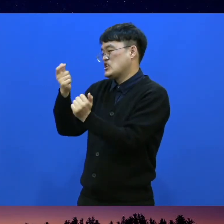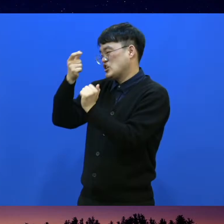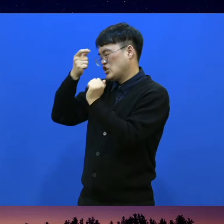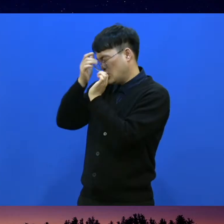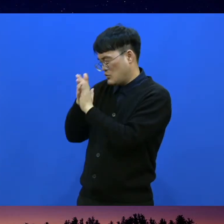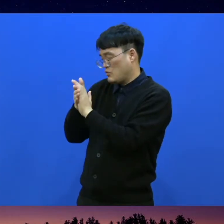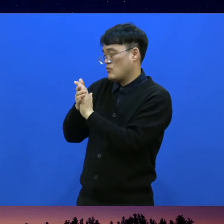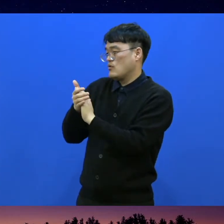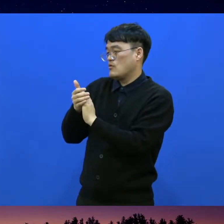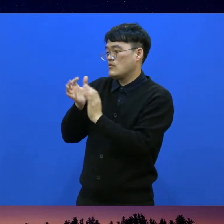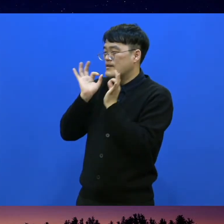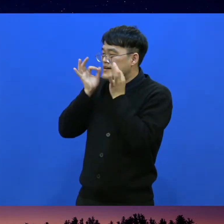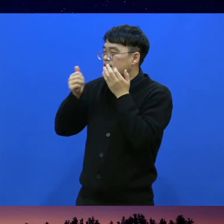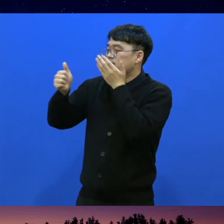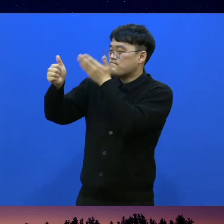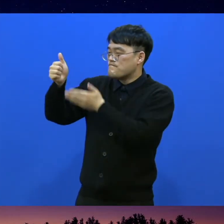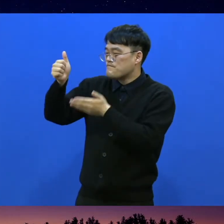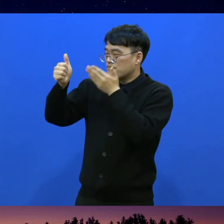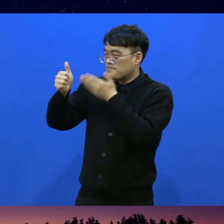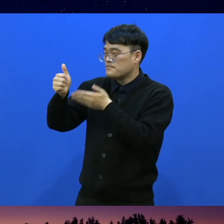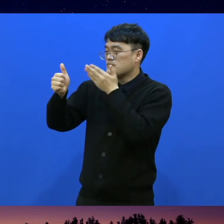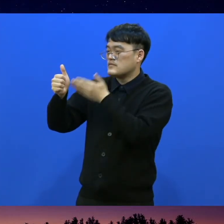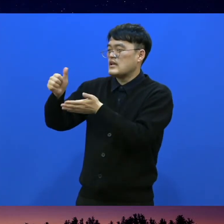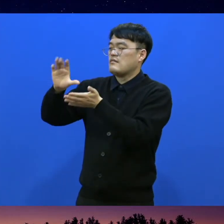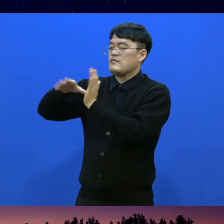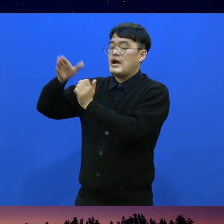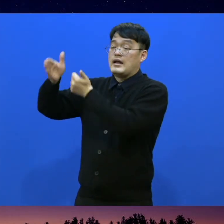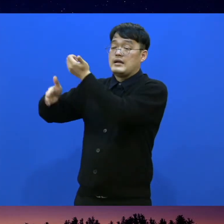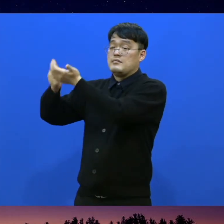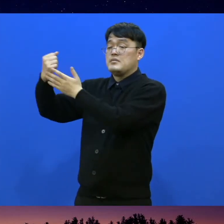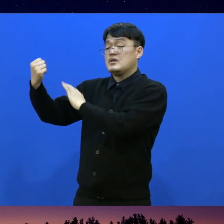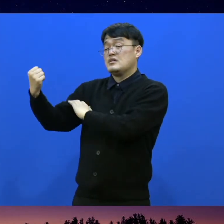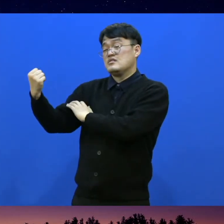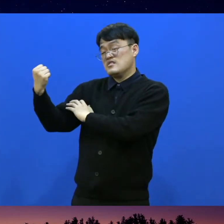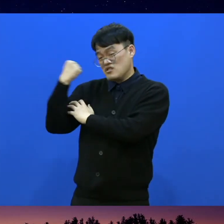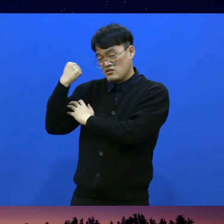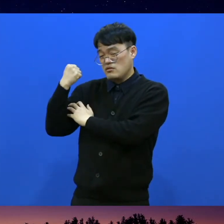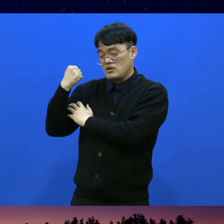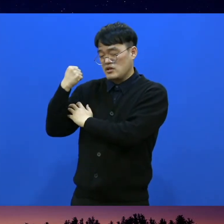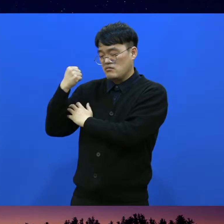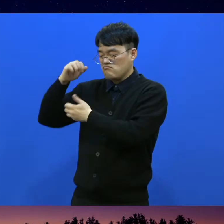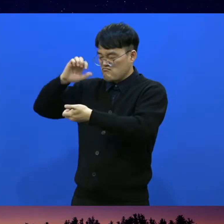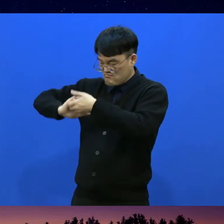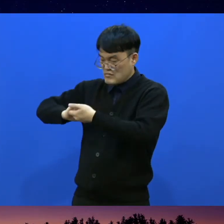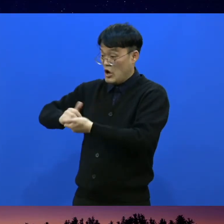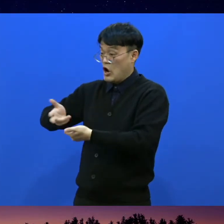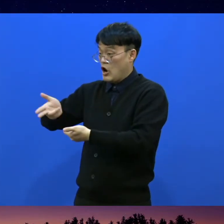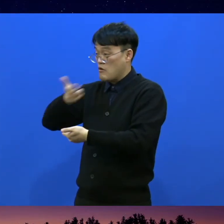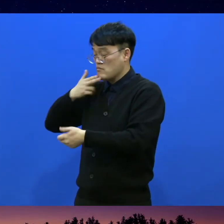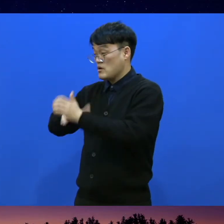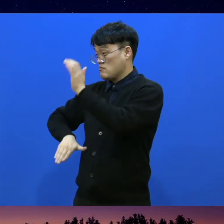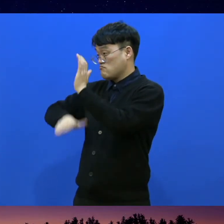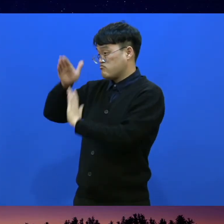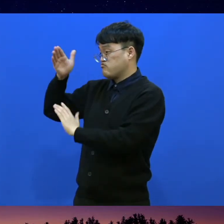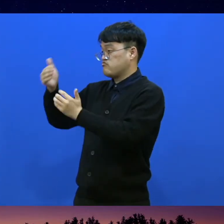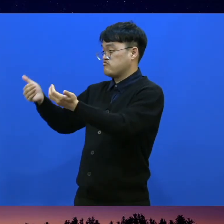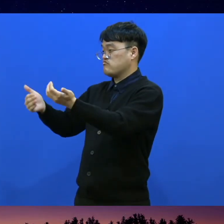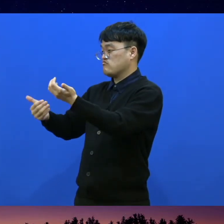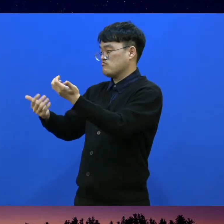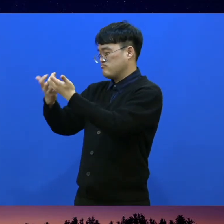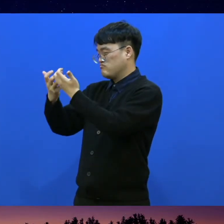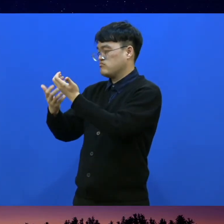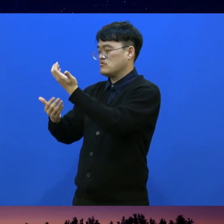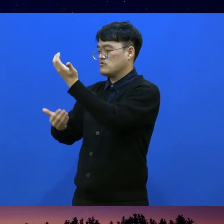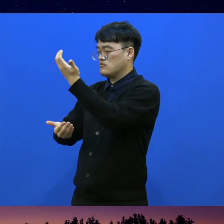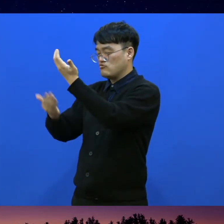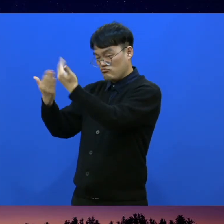때 하나님의 능력이 무제한적으로 우리에게 임하는 것이죠. 그러므로 여러분 기도에 있어서 매우 중요한 것은